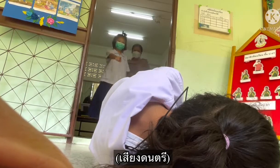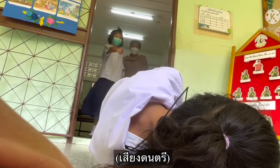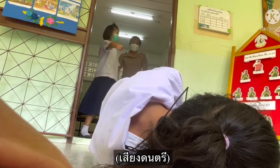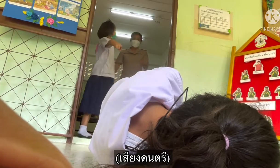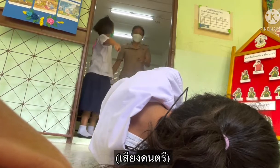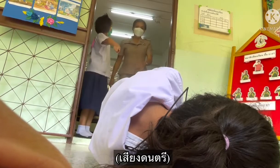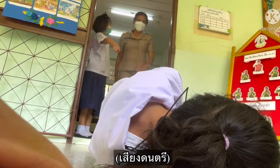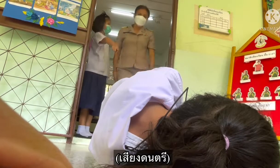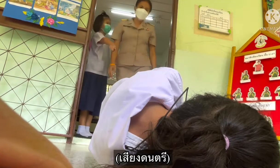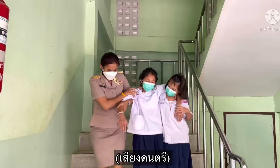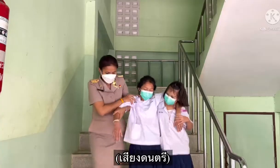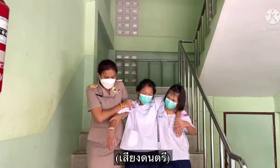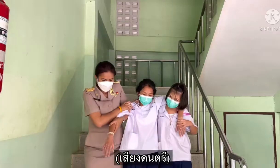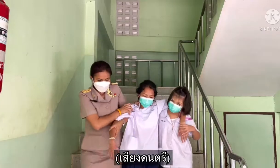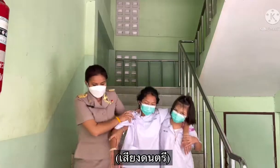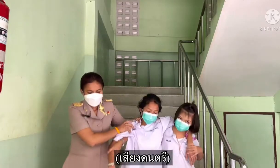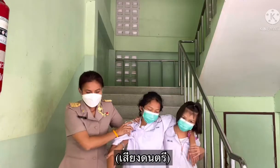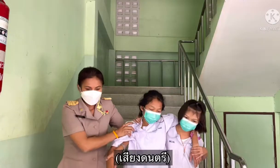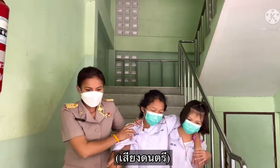อยู่นี่ค่ะคุณครู